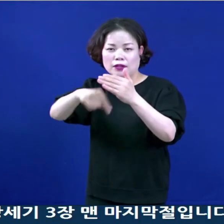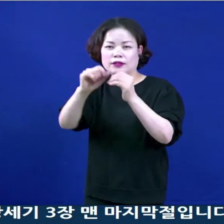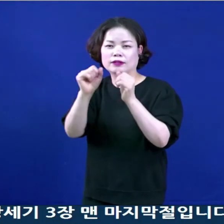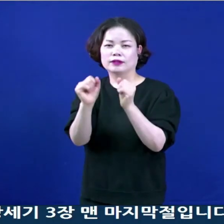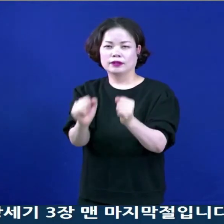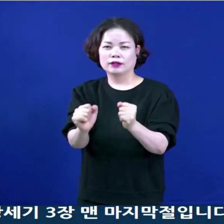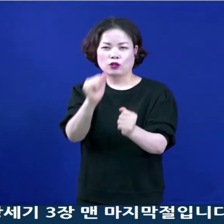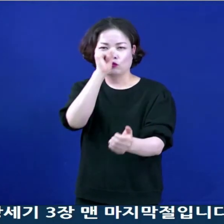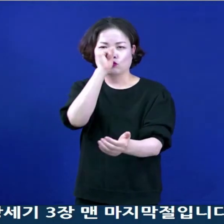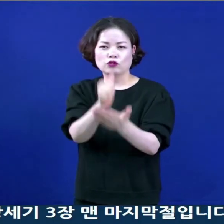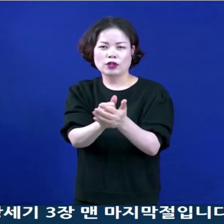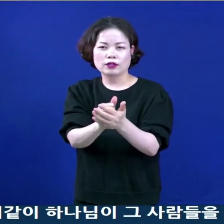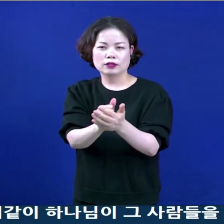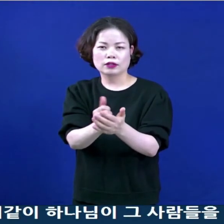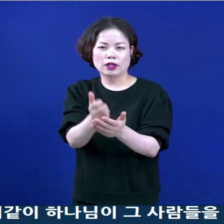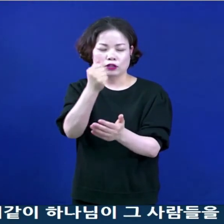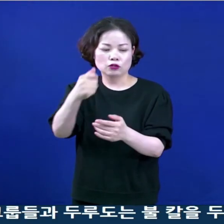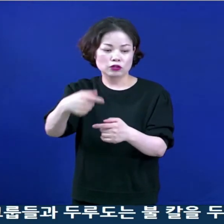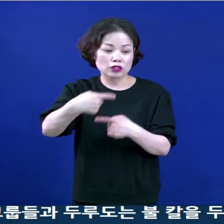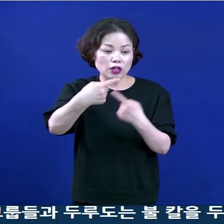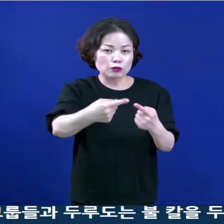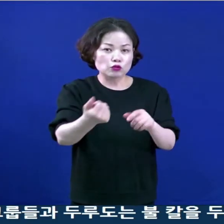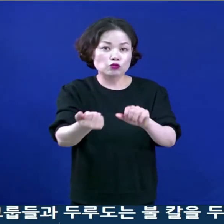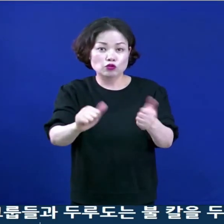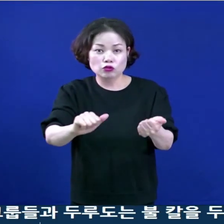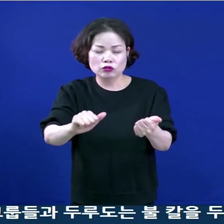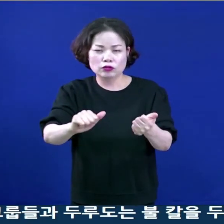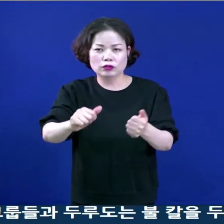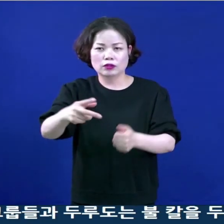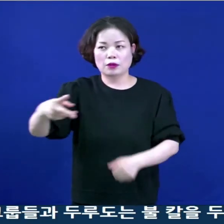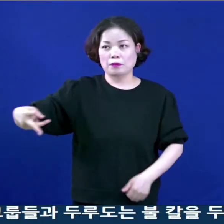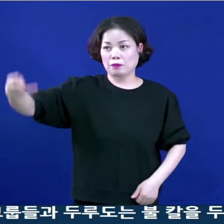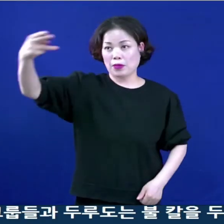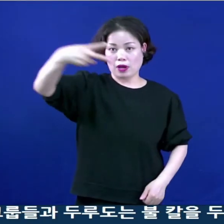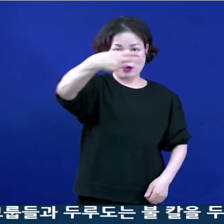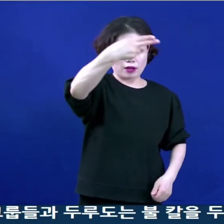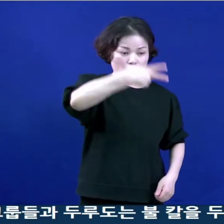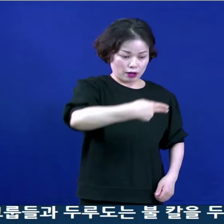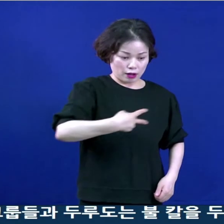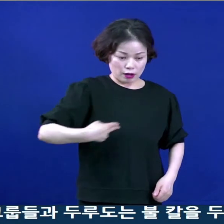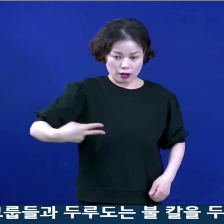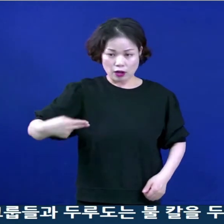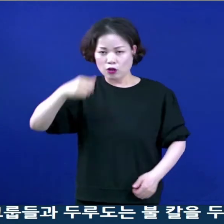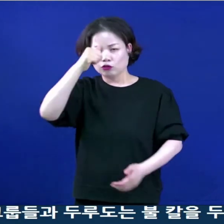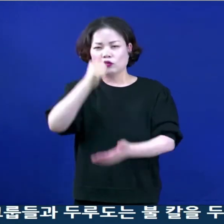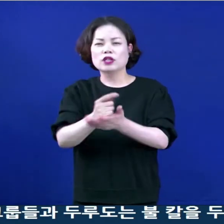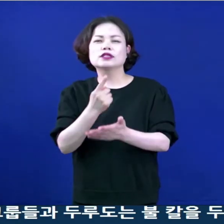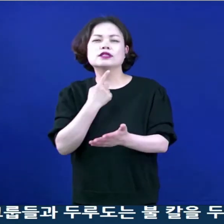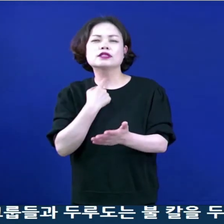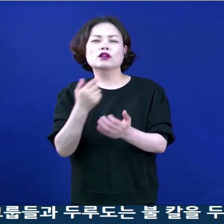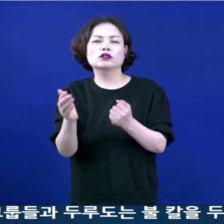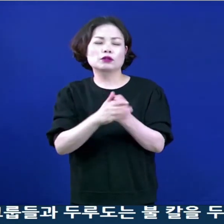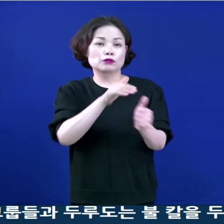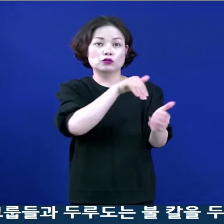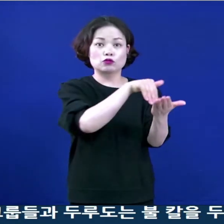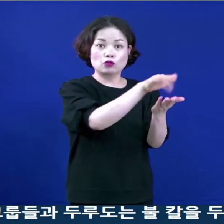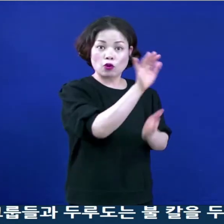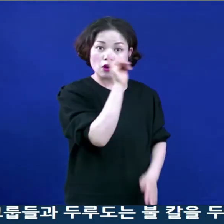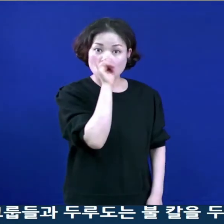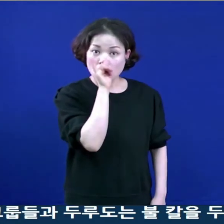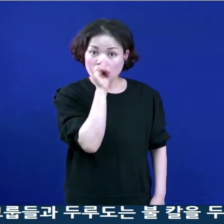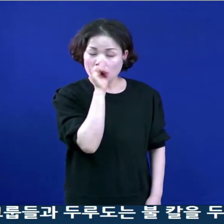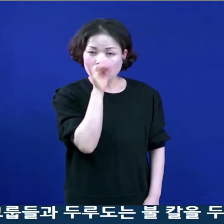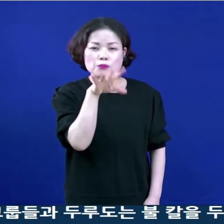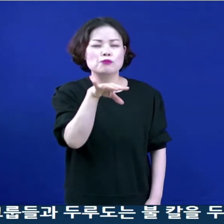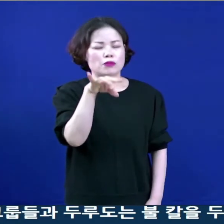곳이에요. 죄를 가지고 들어가면 죽는 곳입니다. 그래서 못 들어오게 막은 거예요. 물론 죄를 졌기 때문에 쫓아낸 것도 있습니다. 그게